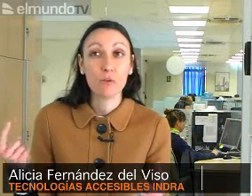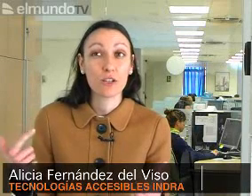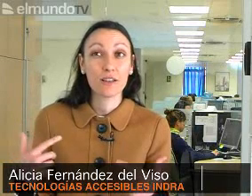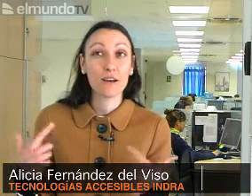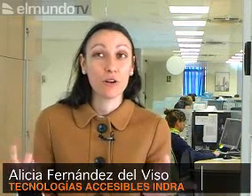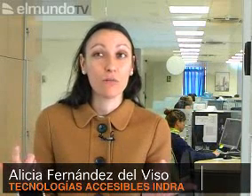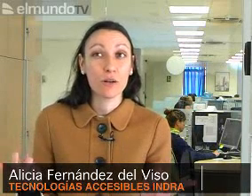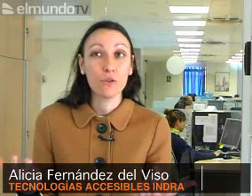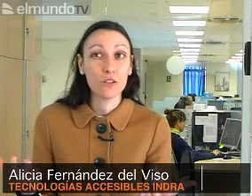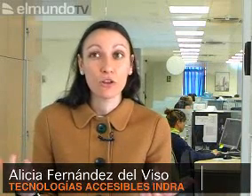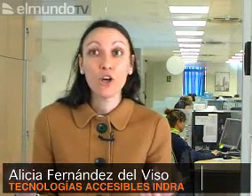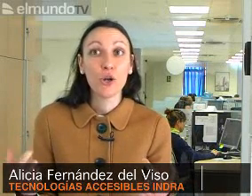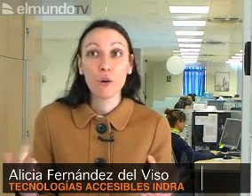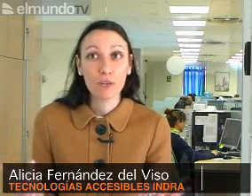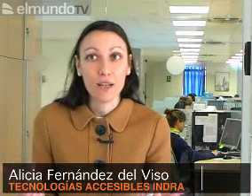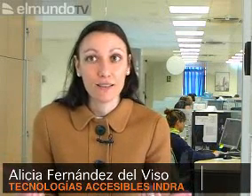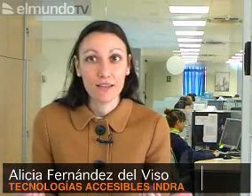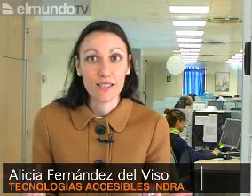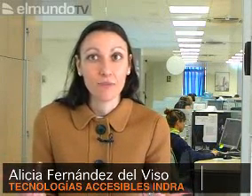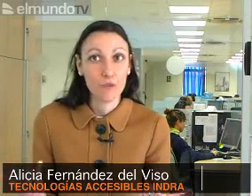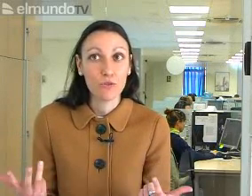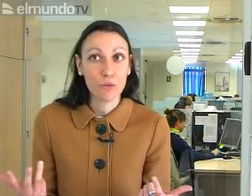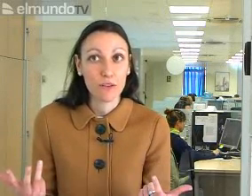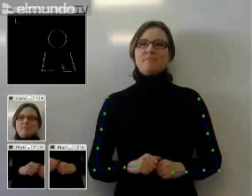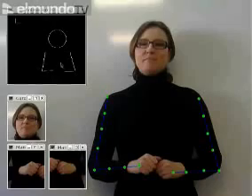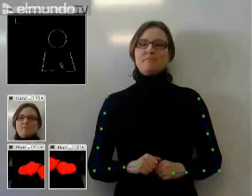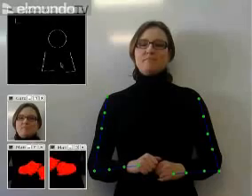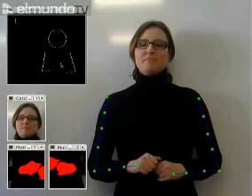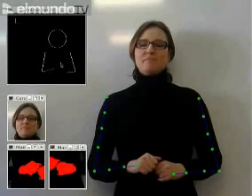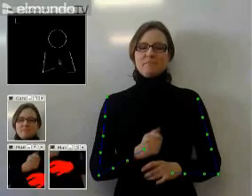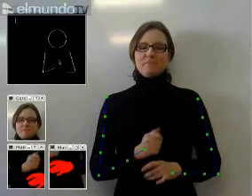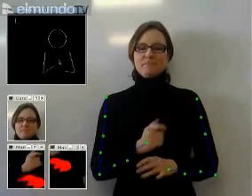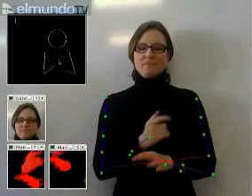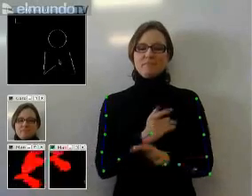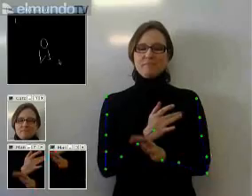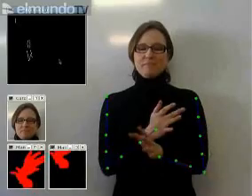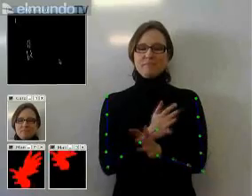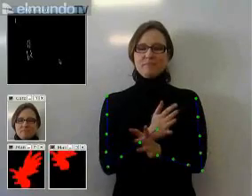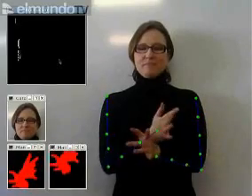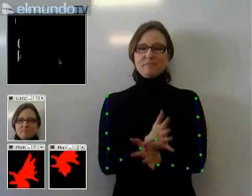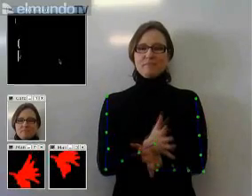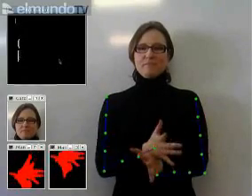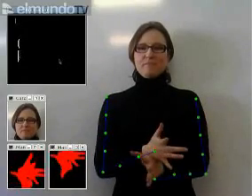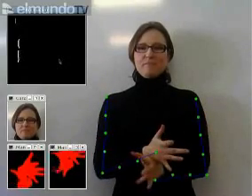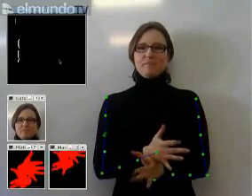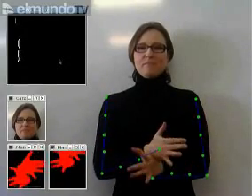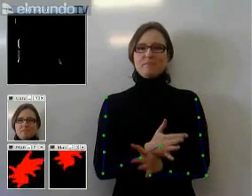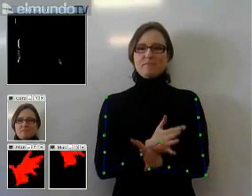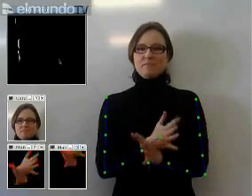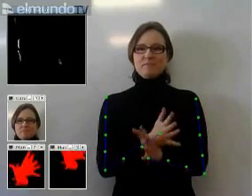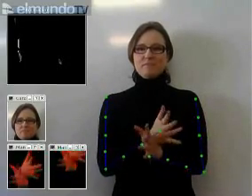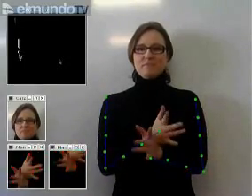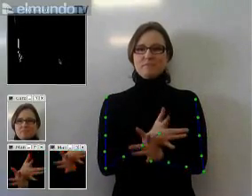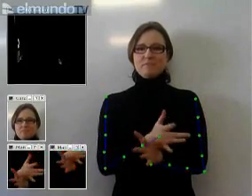persona que tenga problemas de audición no va a poder acceder a este tipo de información, o en un hotel. O, por ejemplo, imagínate si estás en la policía o tienes una emergencia,